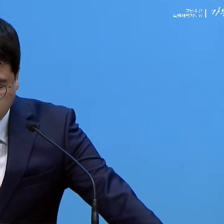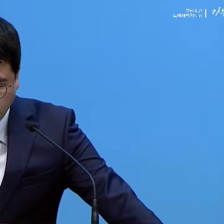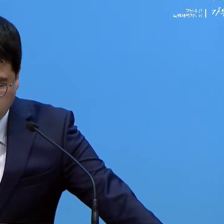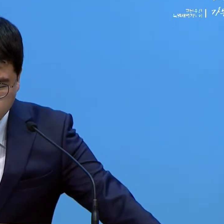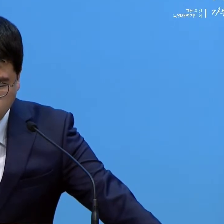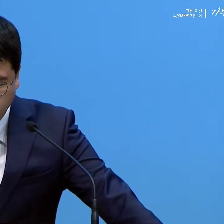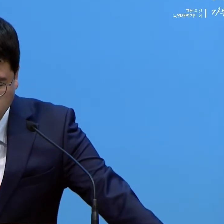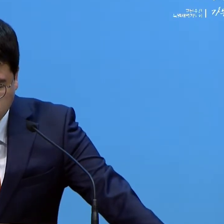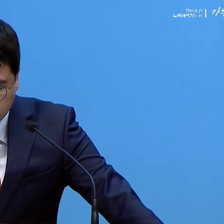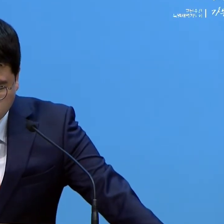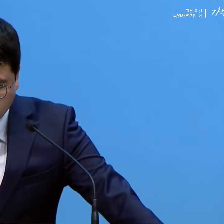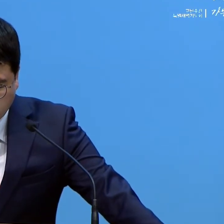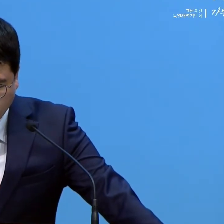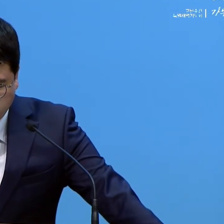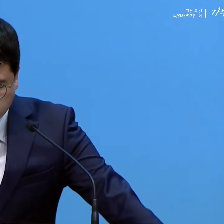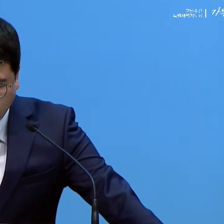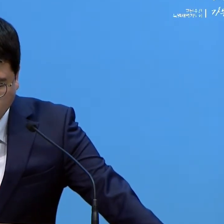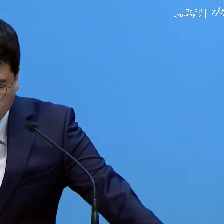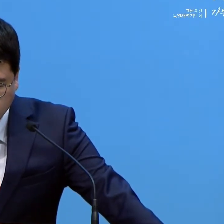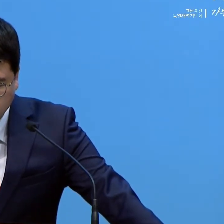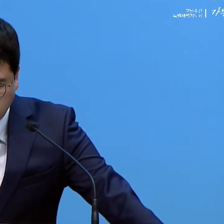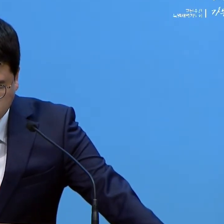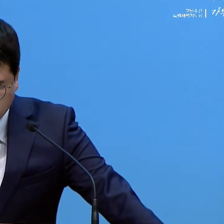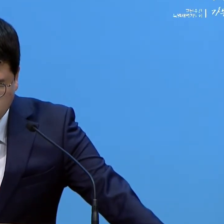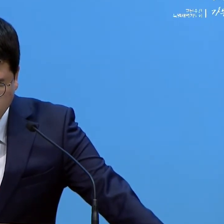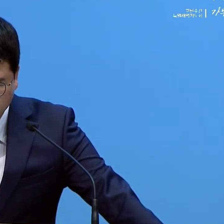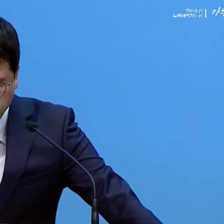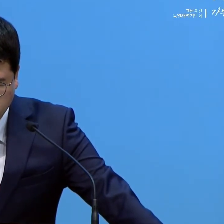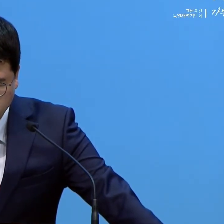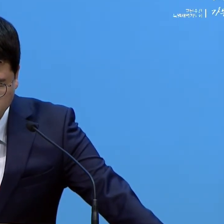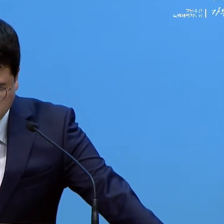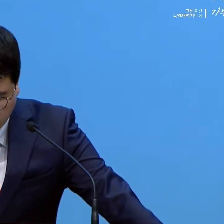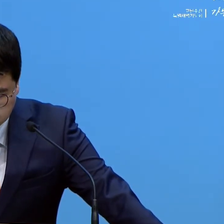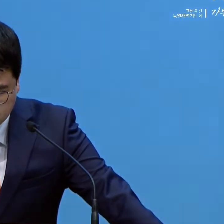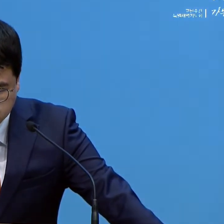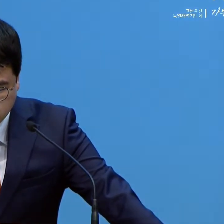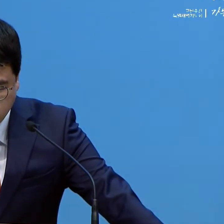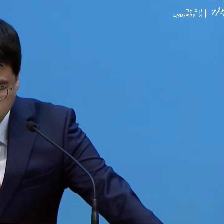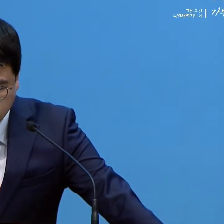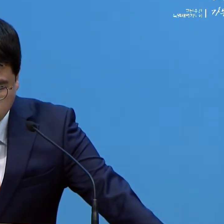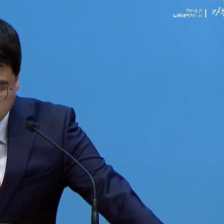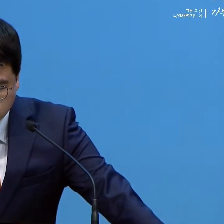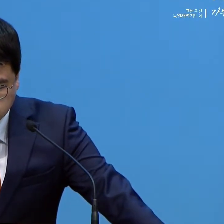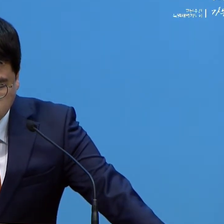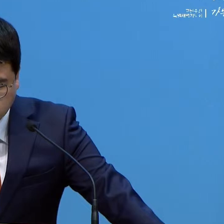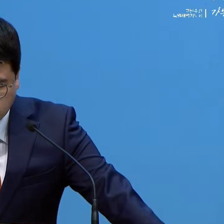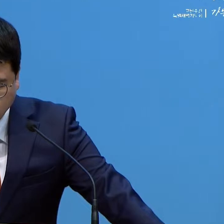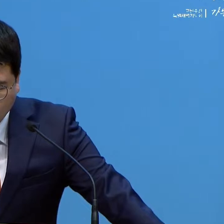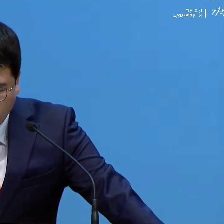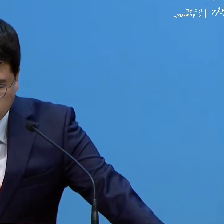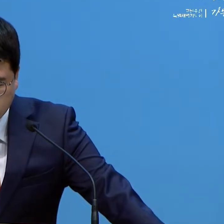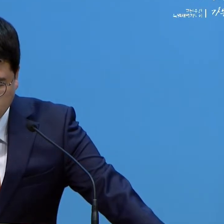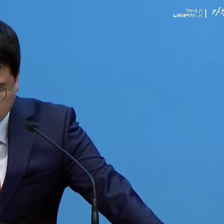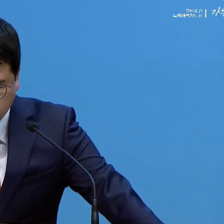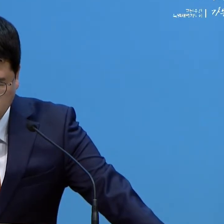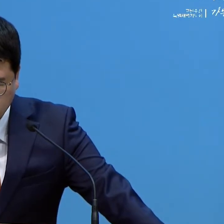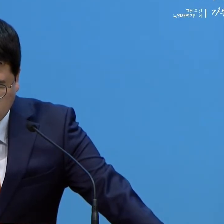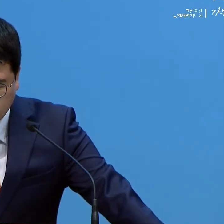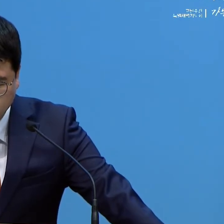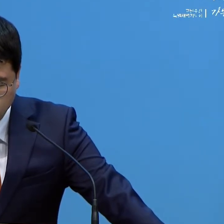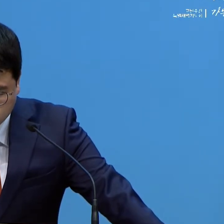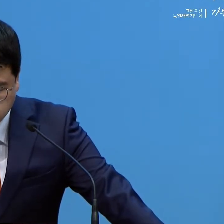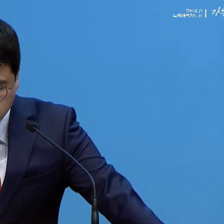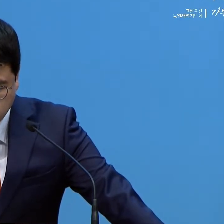거하게 하시고 죄의 노예에서 거룩한 주의 백성 삼아주심이 주님 감사합니다. 십자가 은혜를 통과한 인생답게 살게